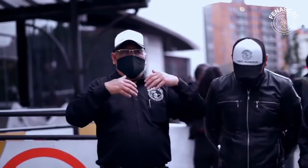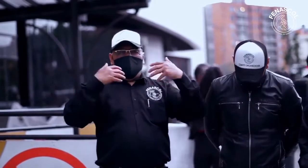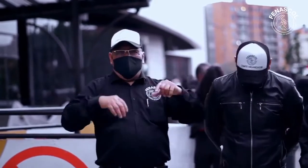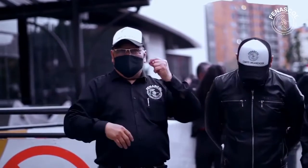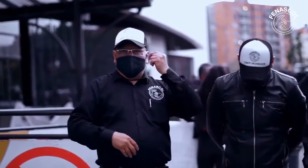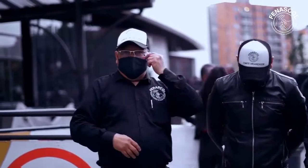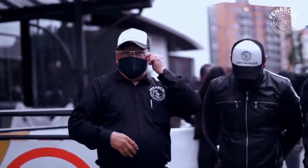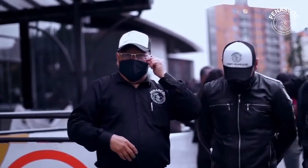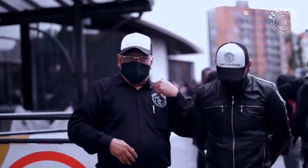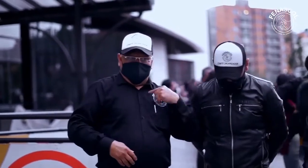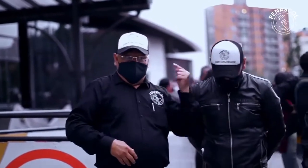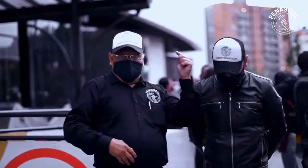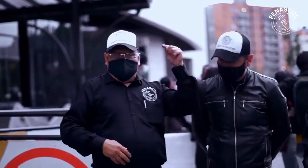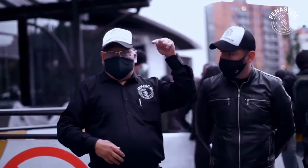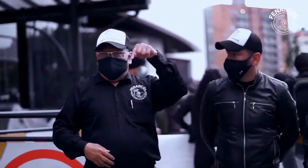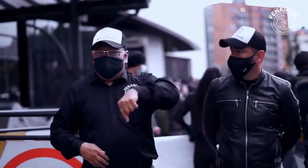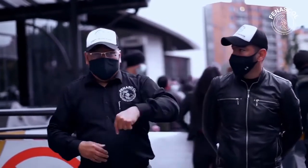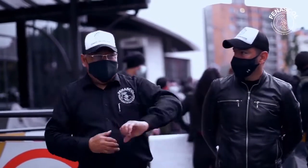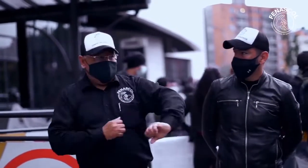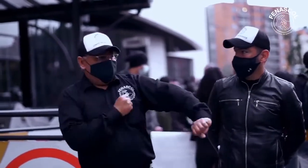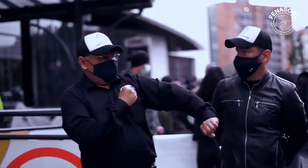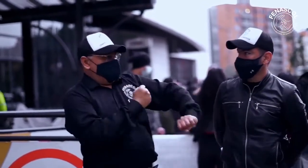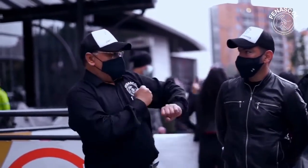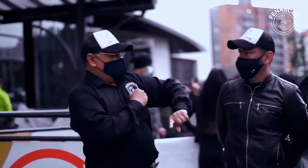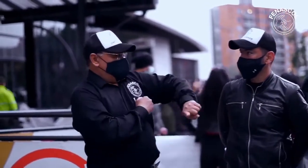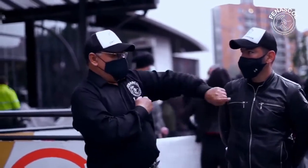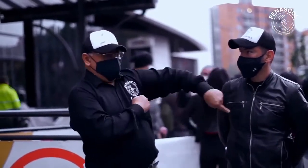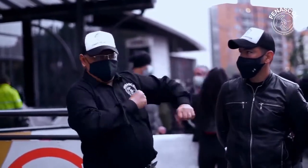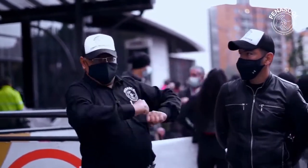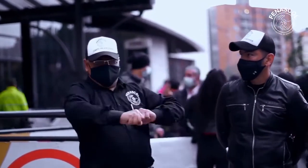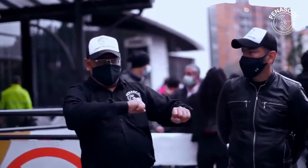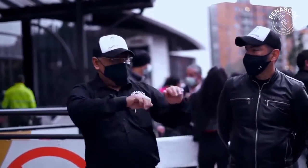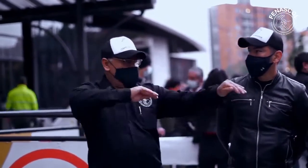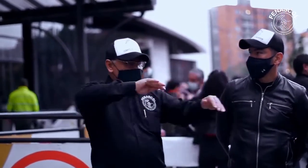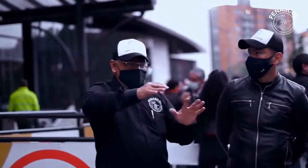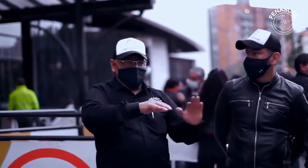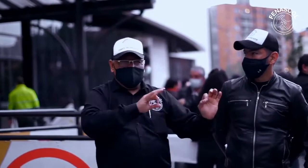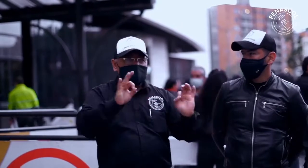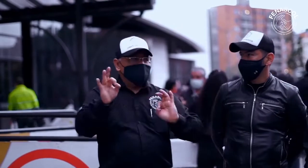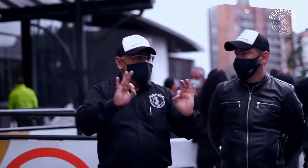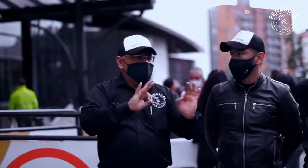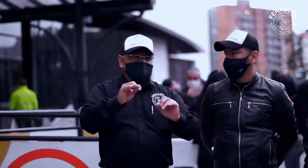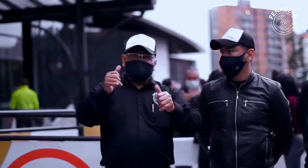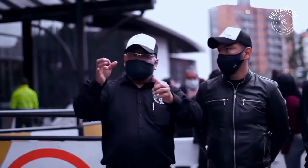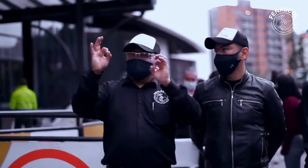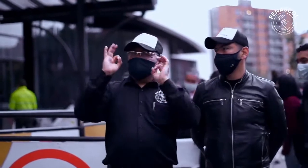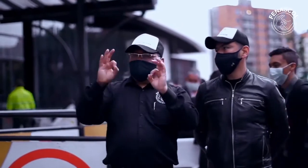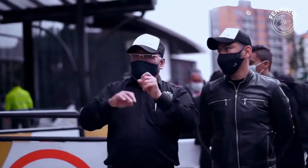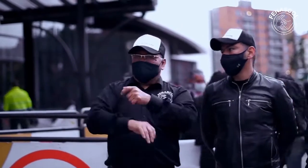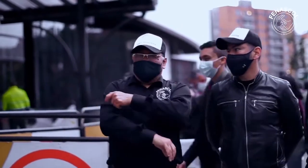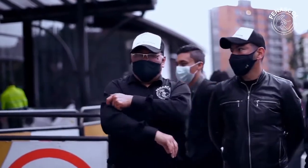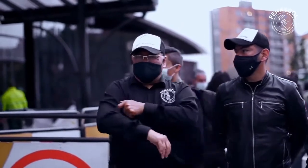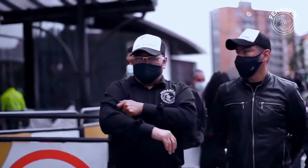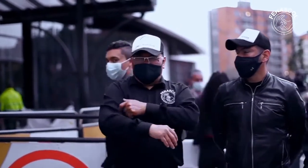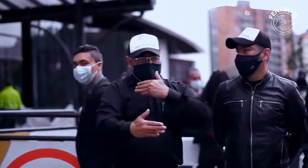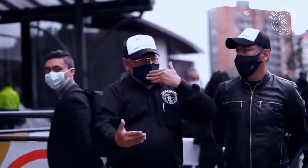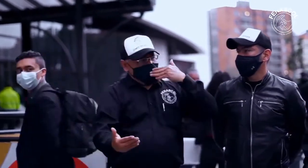12 personas que también participaron organizando para que se diera todo esto. Gracias al comité,